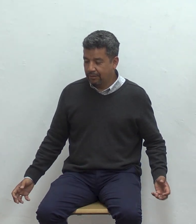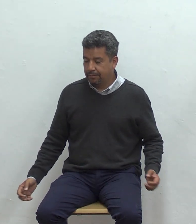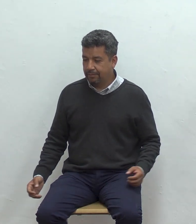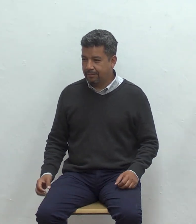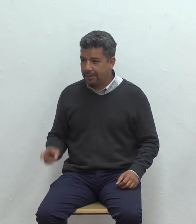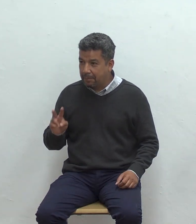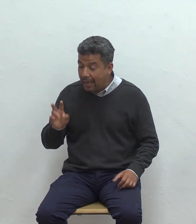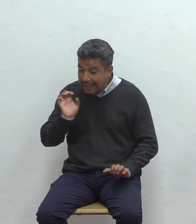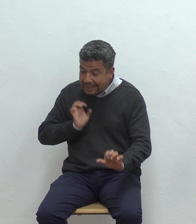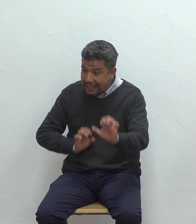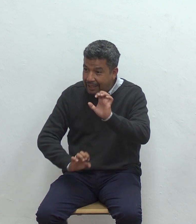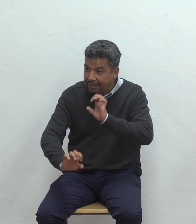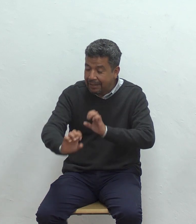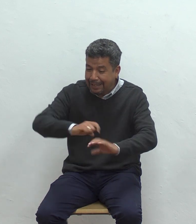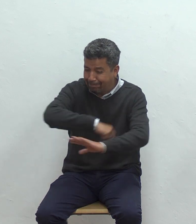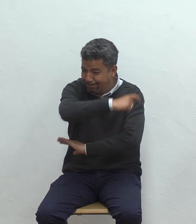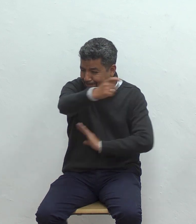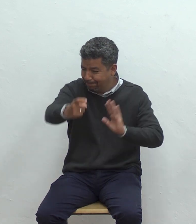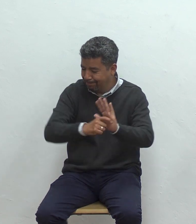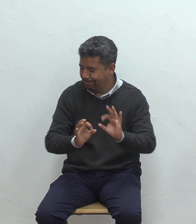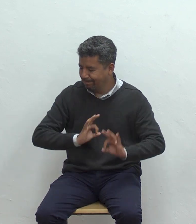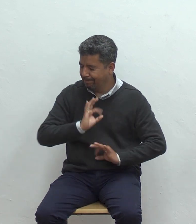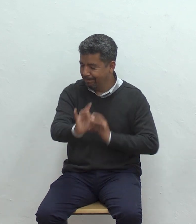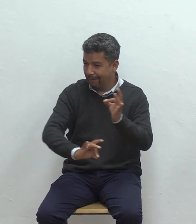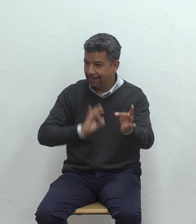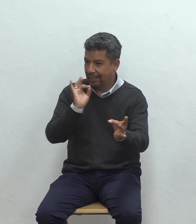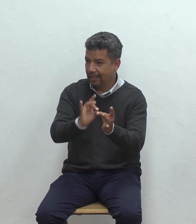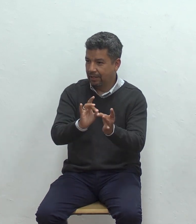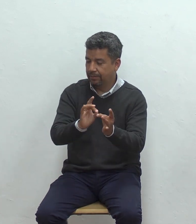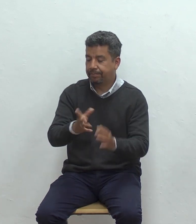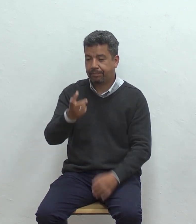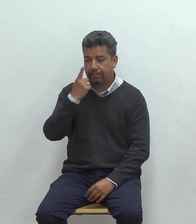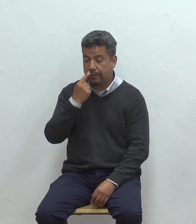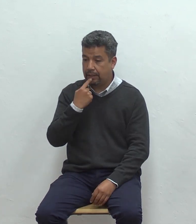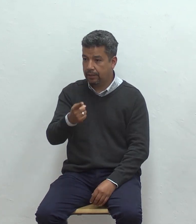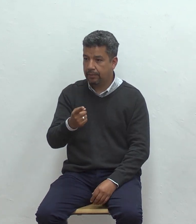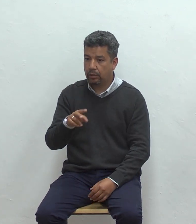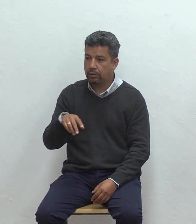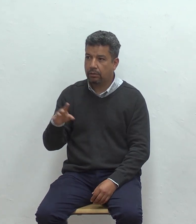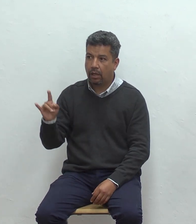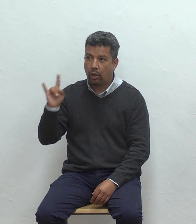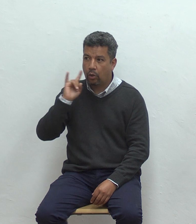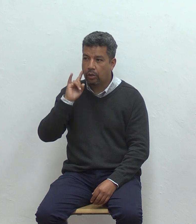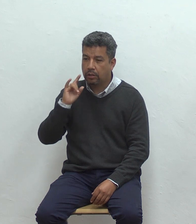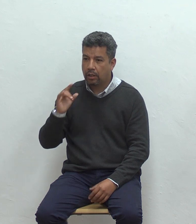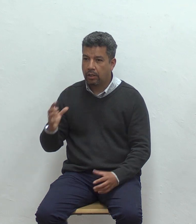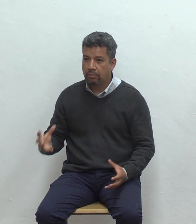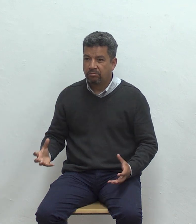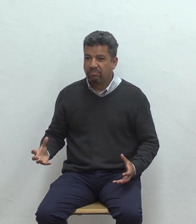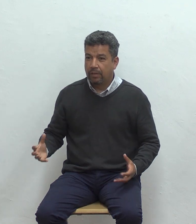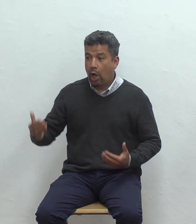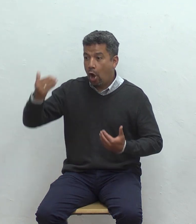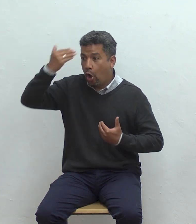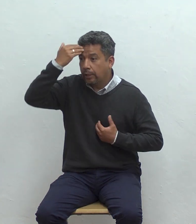Mire esa defensa tan absoluta. Dice, pero ellos al oír esto, acusados por su